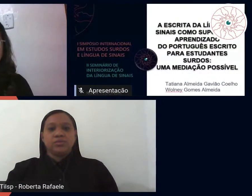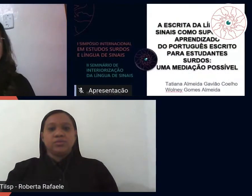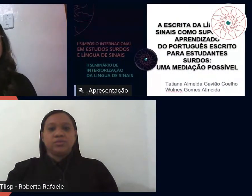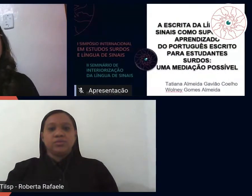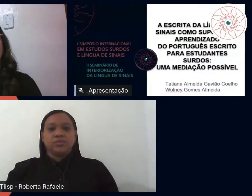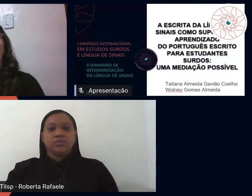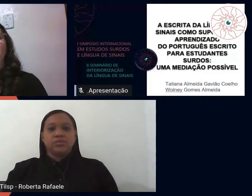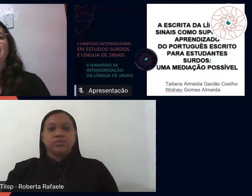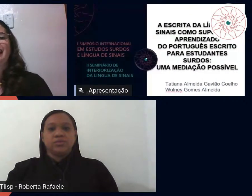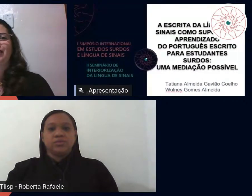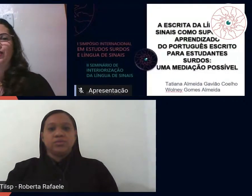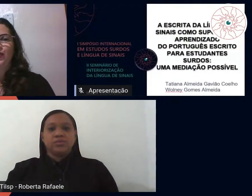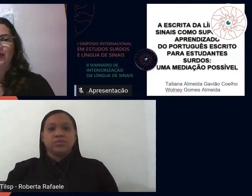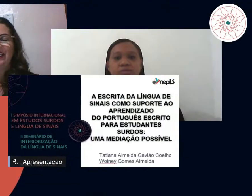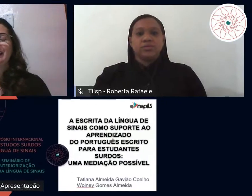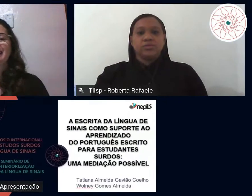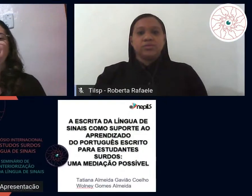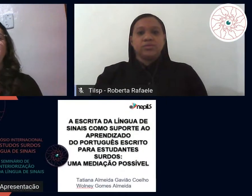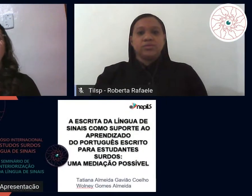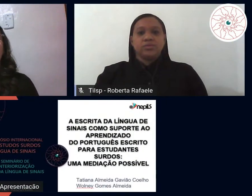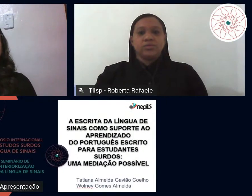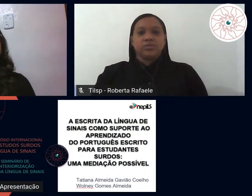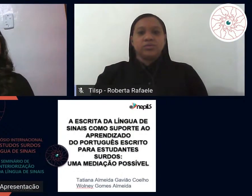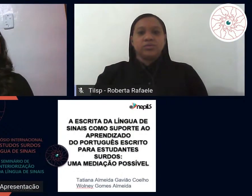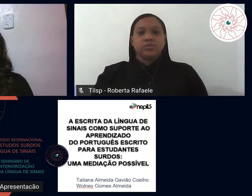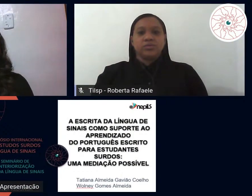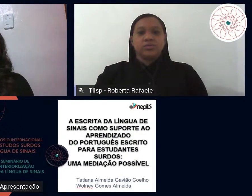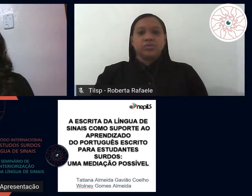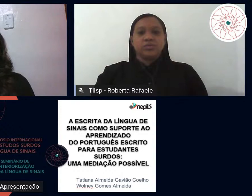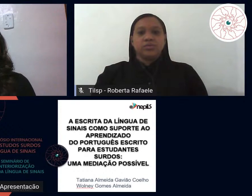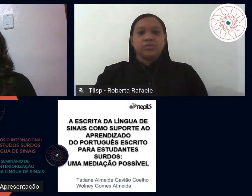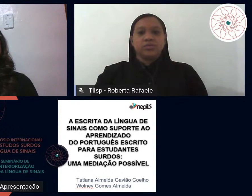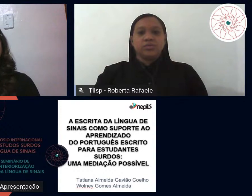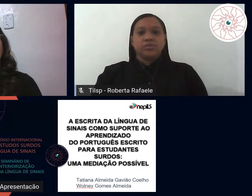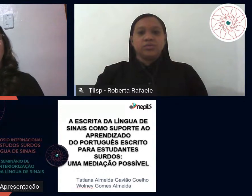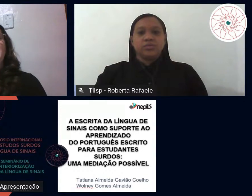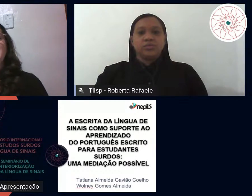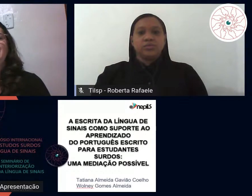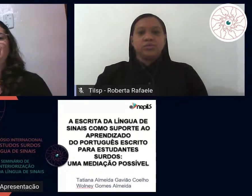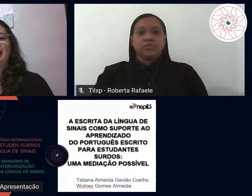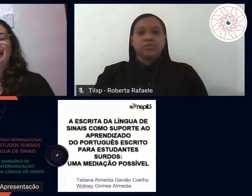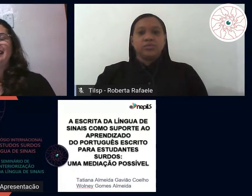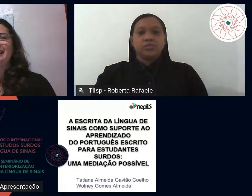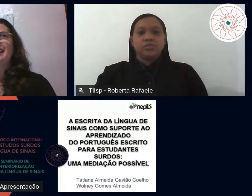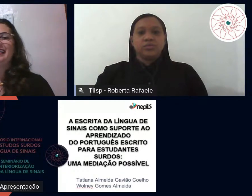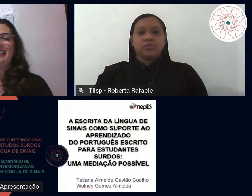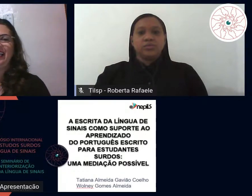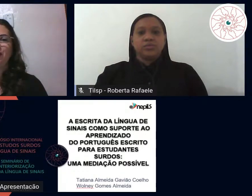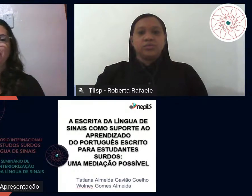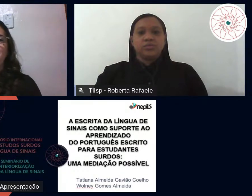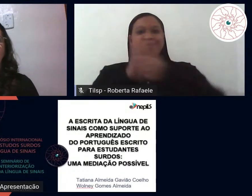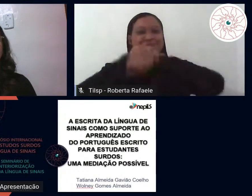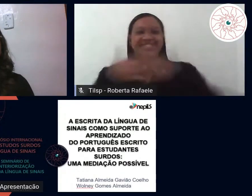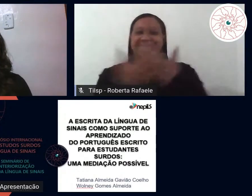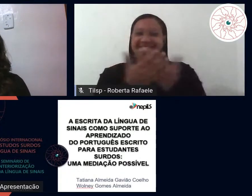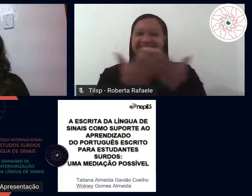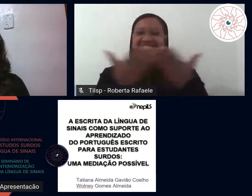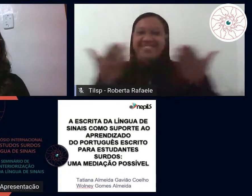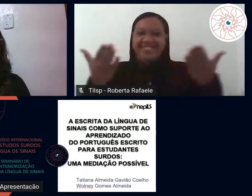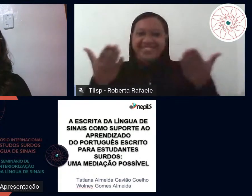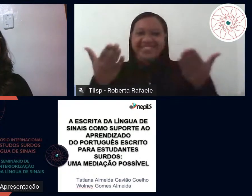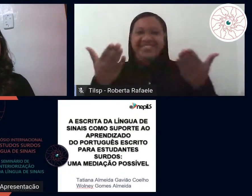Boa noite a todos e a todas. Eh, inicialmente gostaria sim de agradecer a Deus por